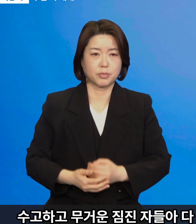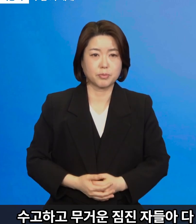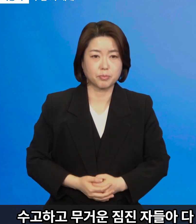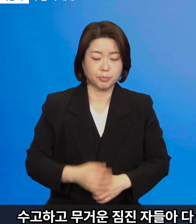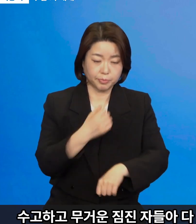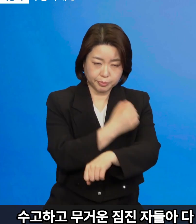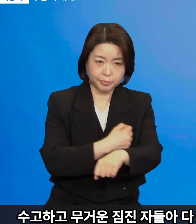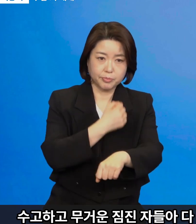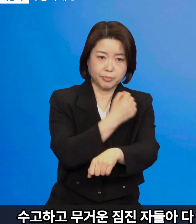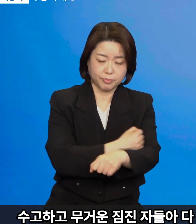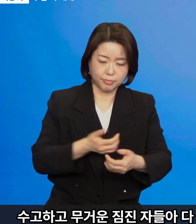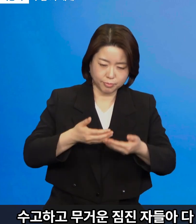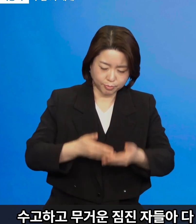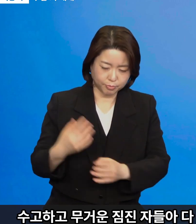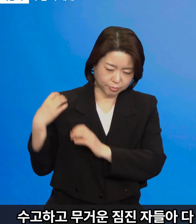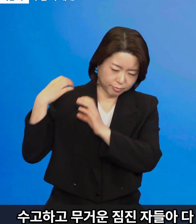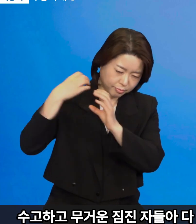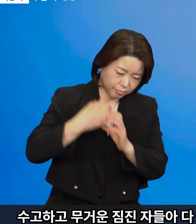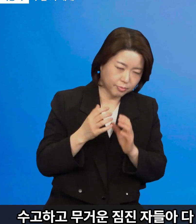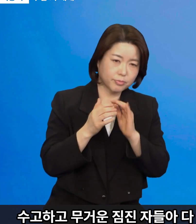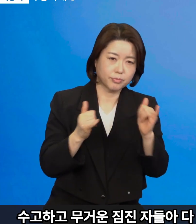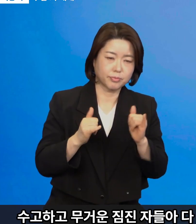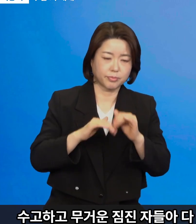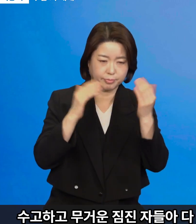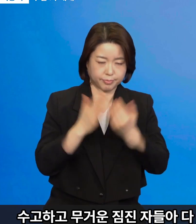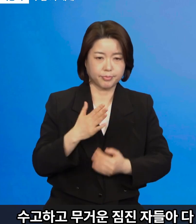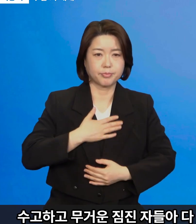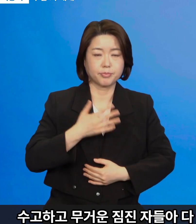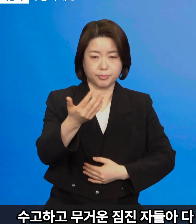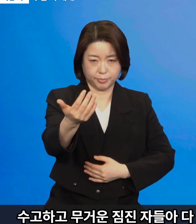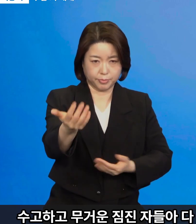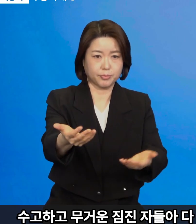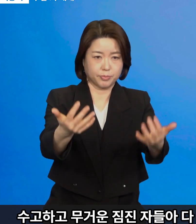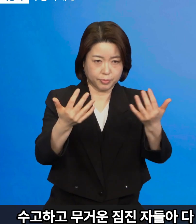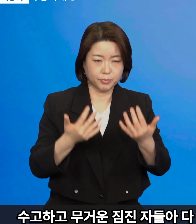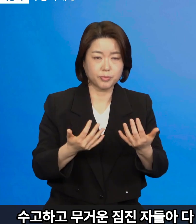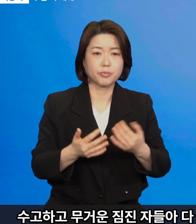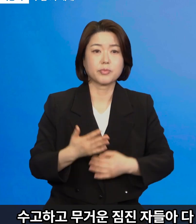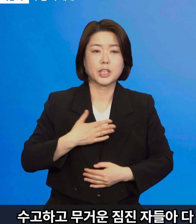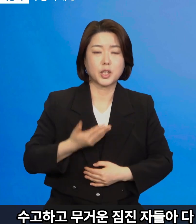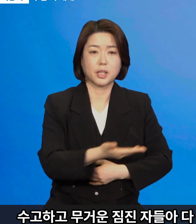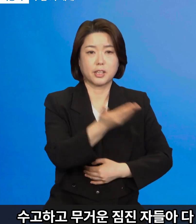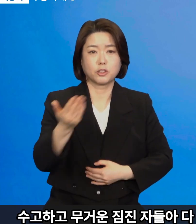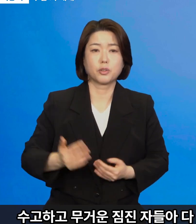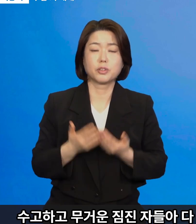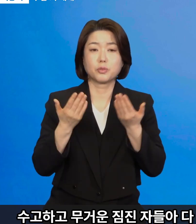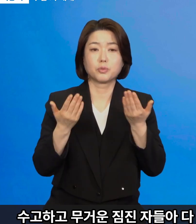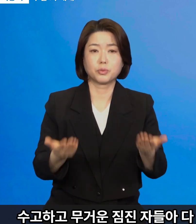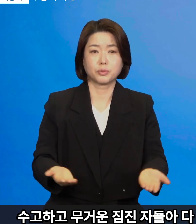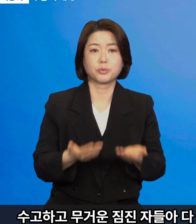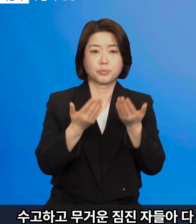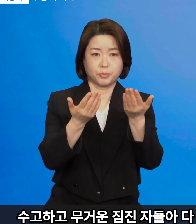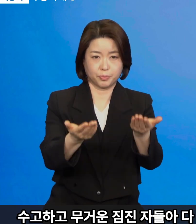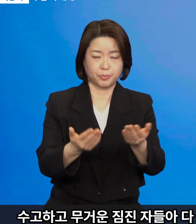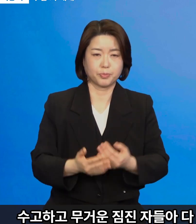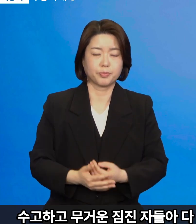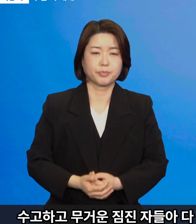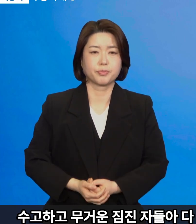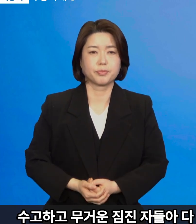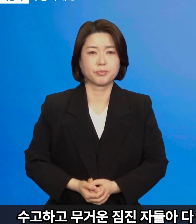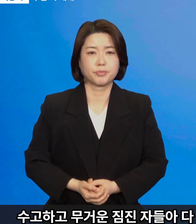수고하고 무거운 짐진 자들아, 다 내게로 오라. 내가 너희를 쉬게 하리라.